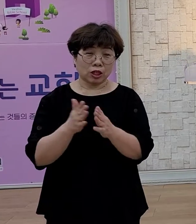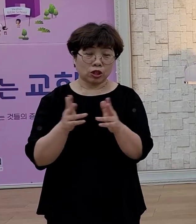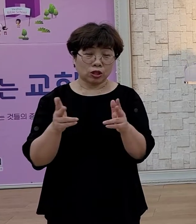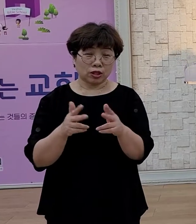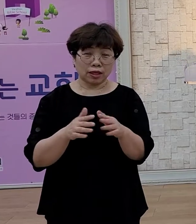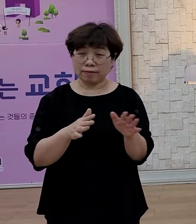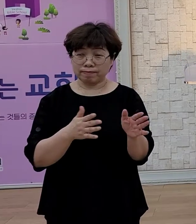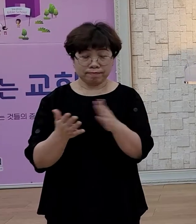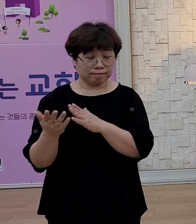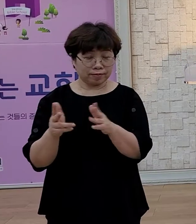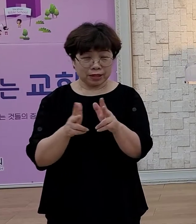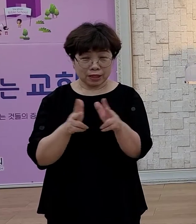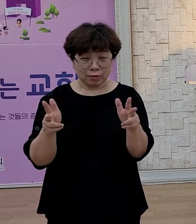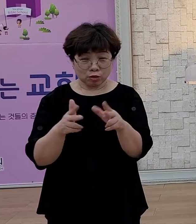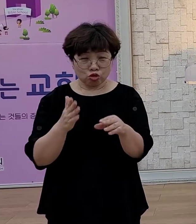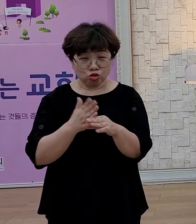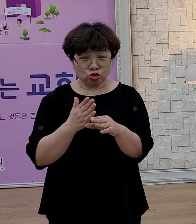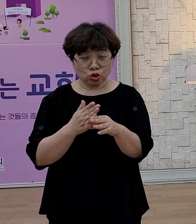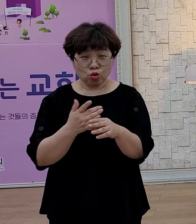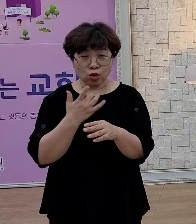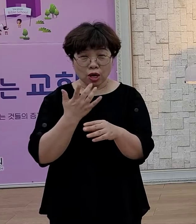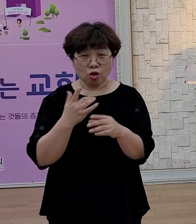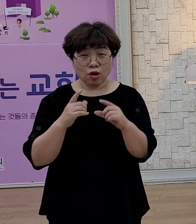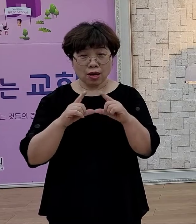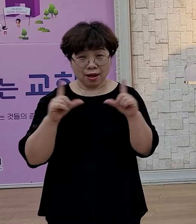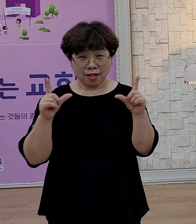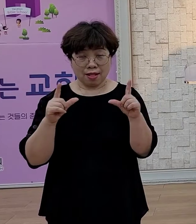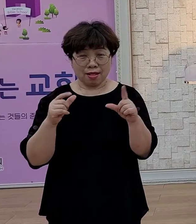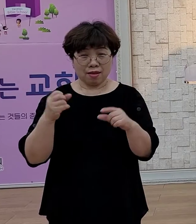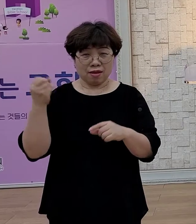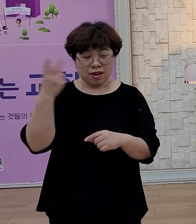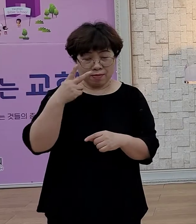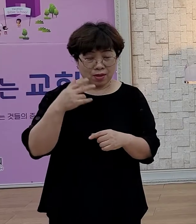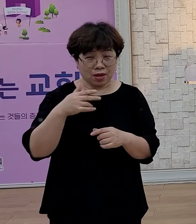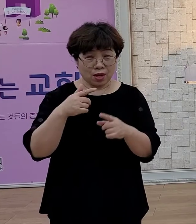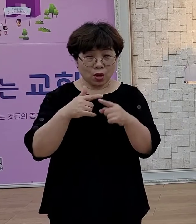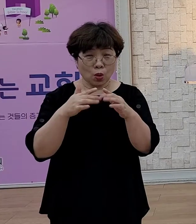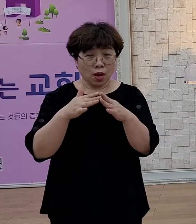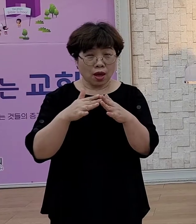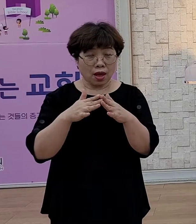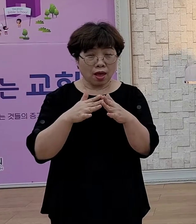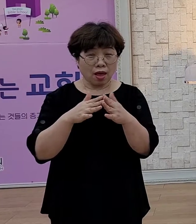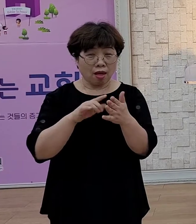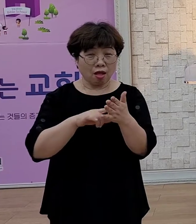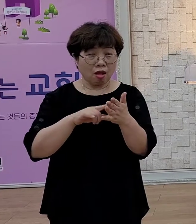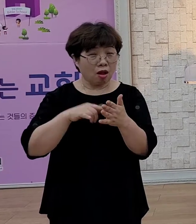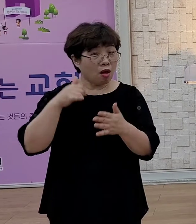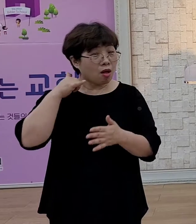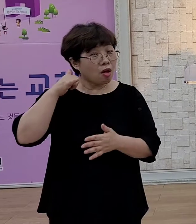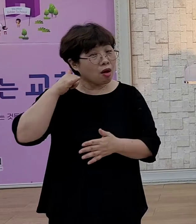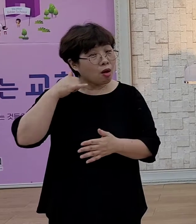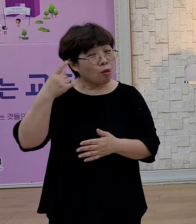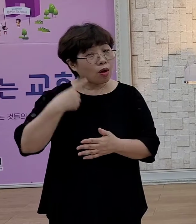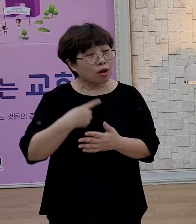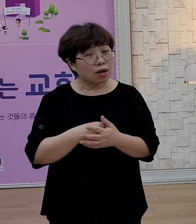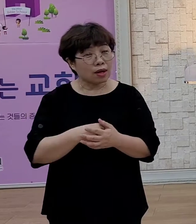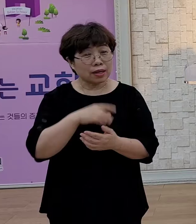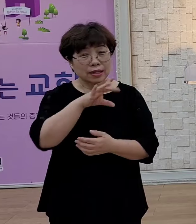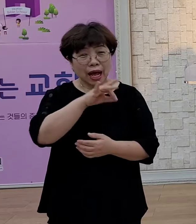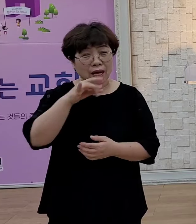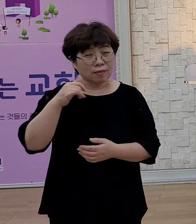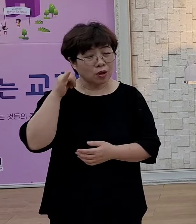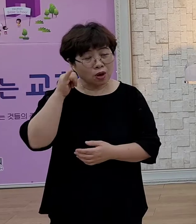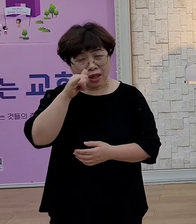이번 주에 화요일 날 갑자기 교회로 전화가 한 통이 왔어요. 한 번씩